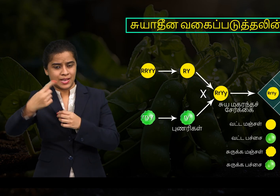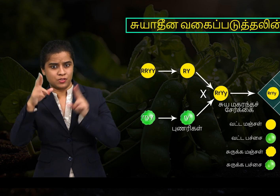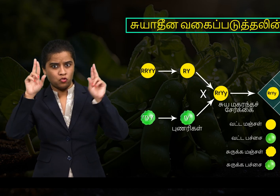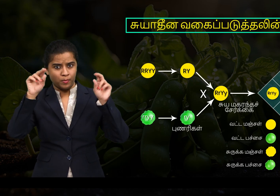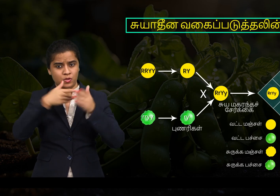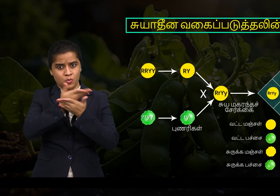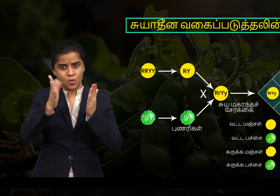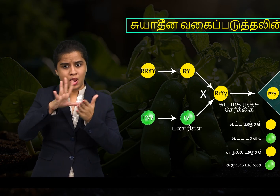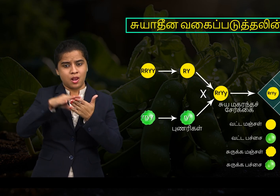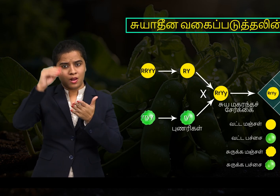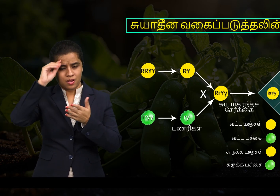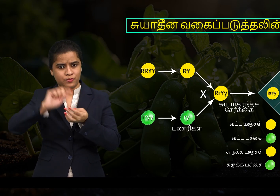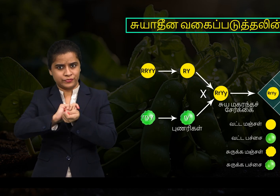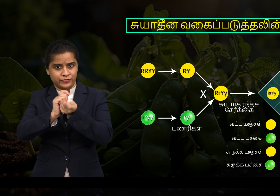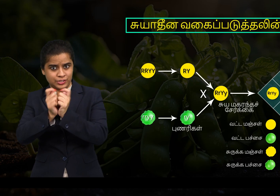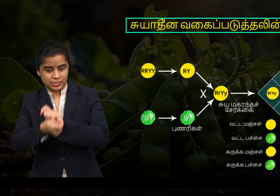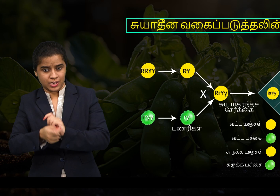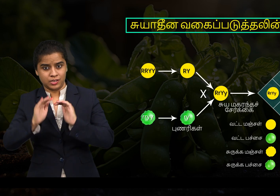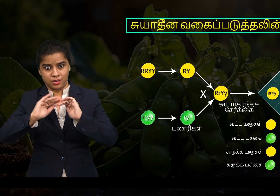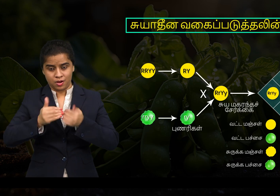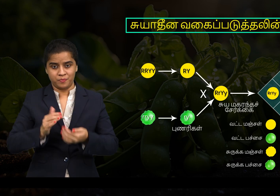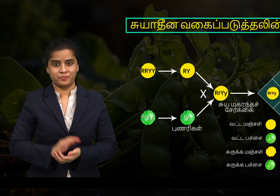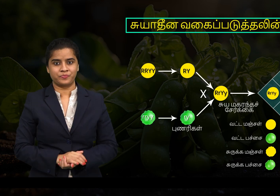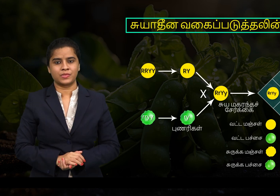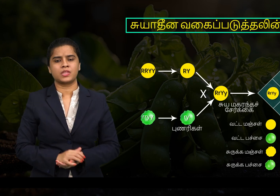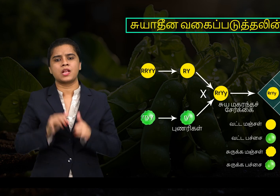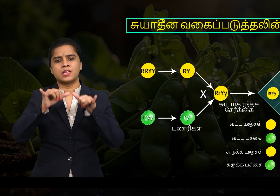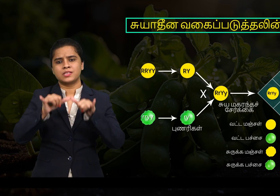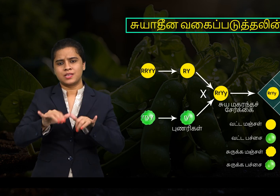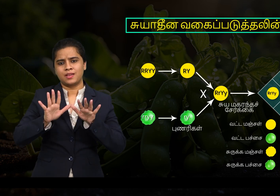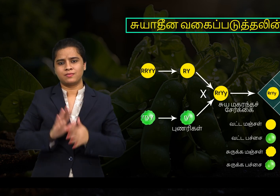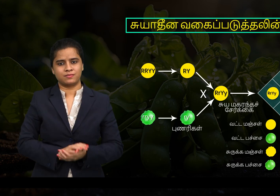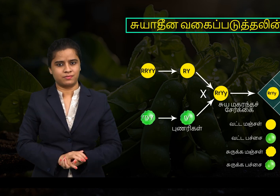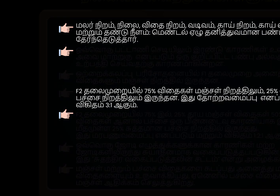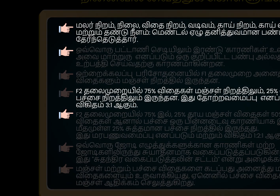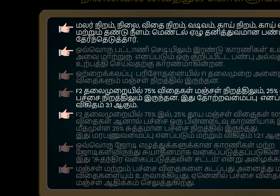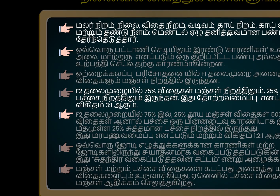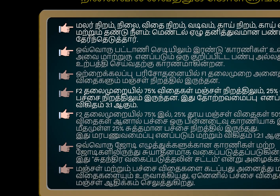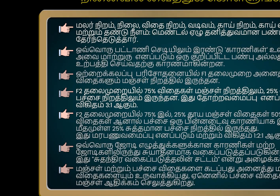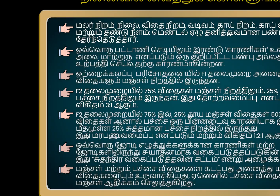பரிணாமத்தை பற்றி அறிந்து கொள்வீர்கள். காத்திருங்கள்.